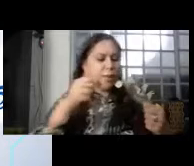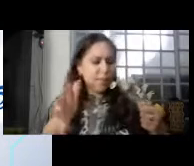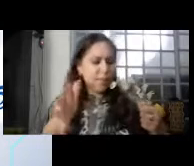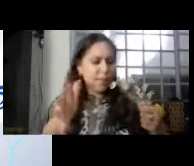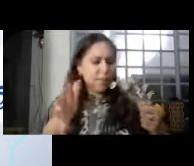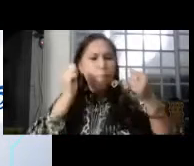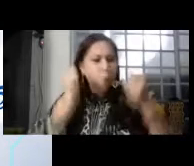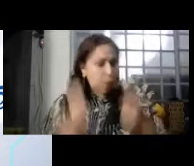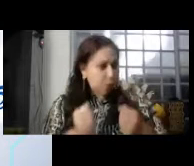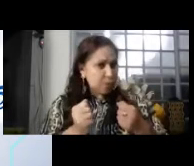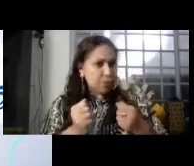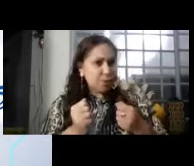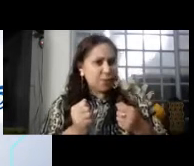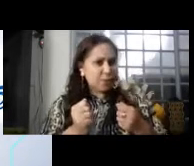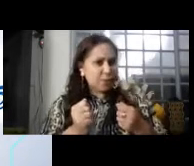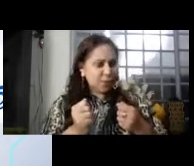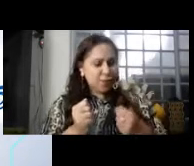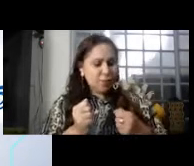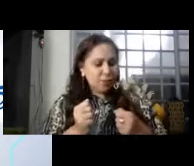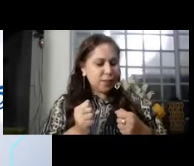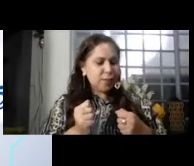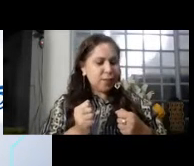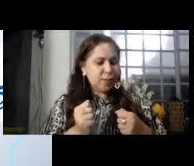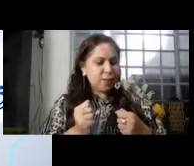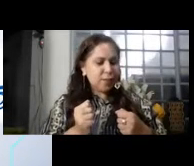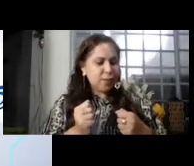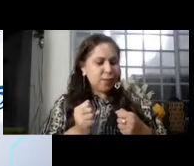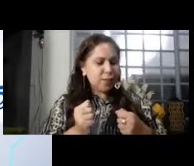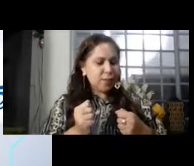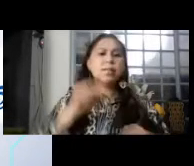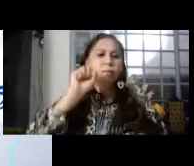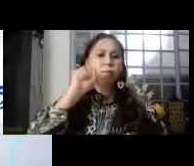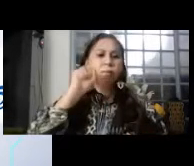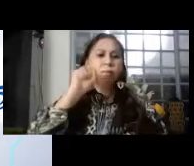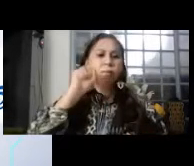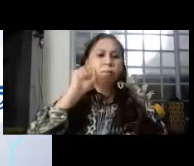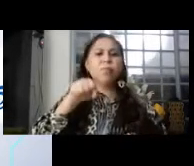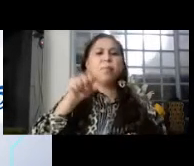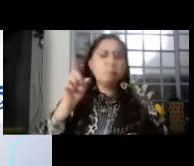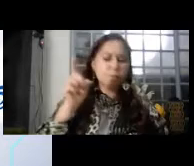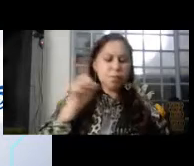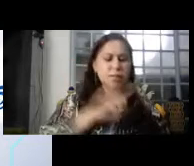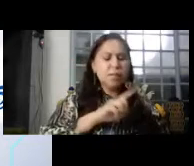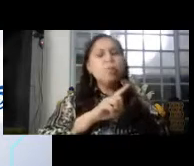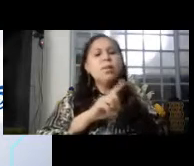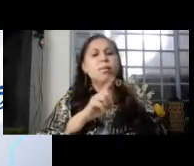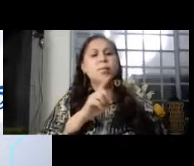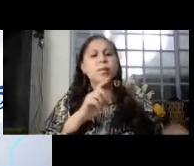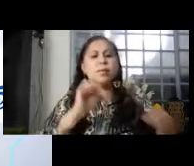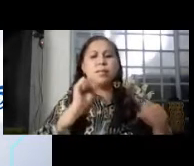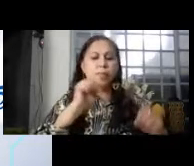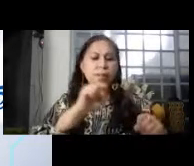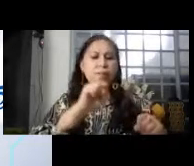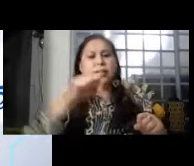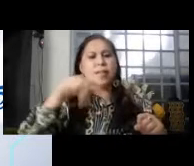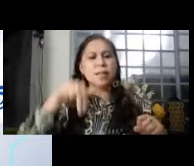posso ir, posso, tá vendo? Então, ele quer uma confirmação sim ou não. Muitas vezes